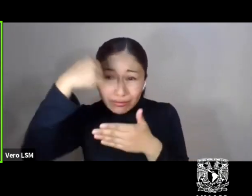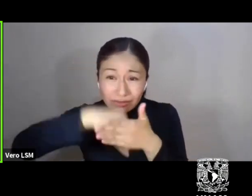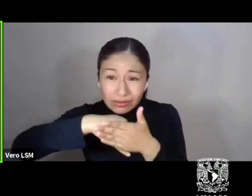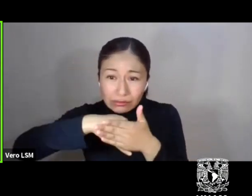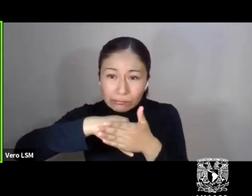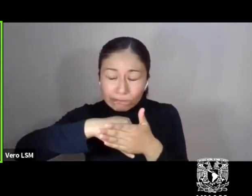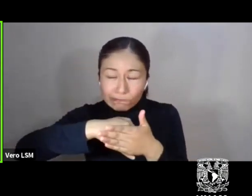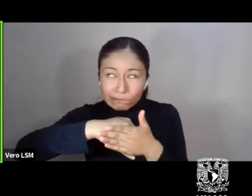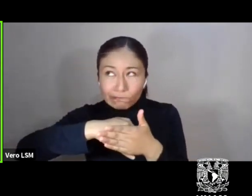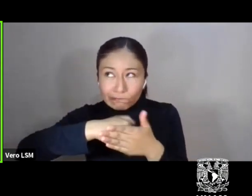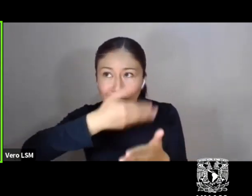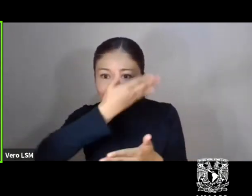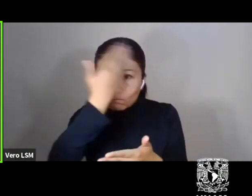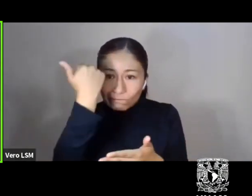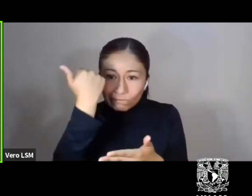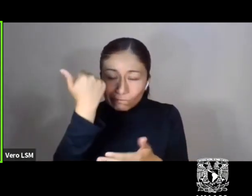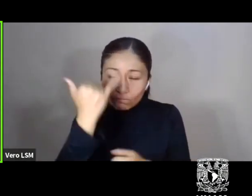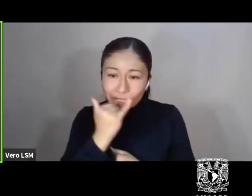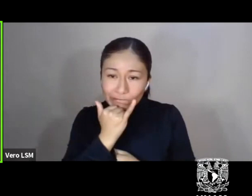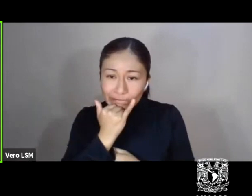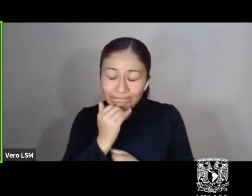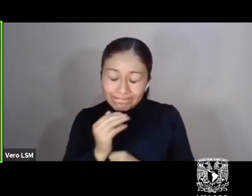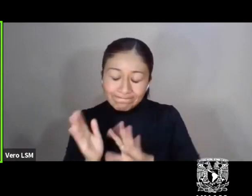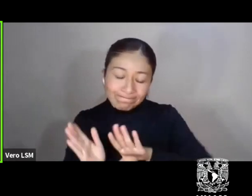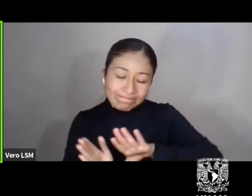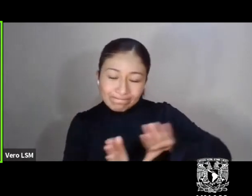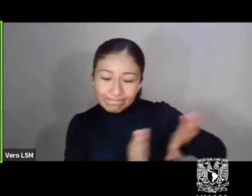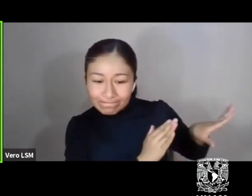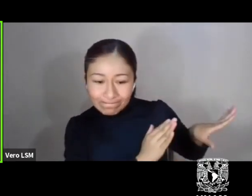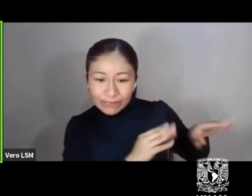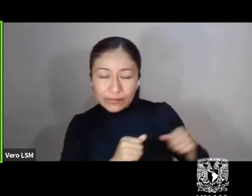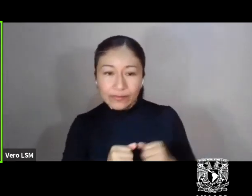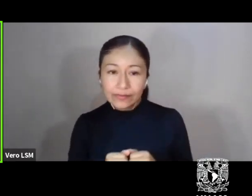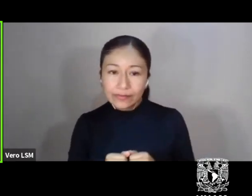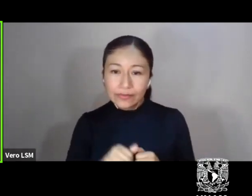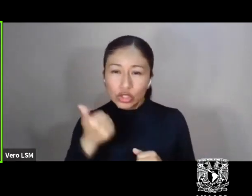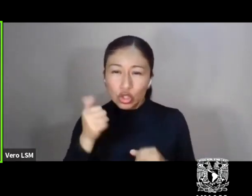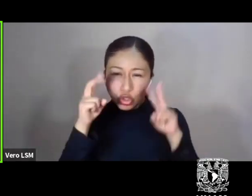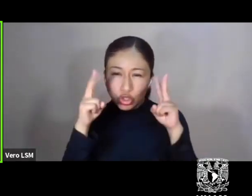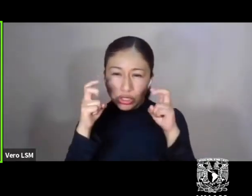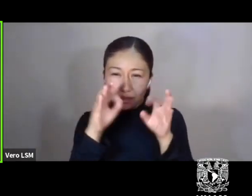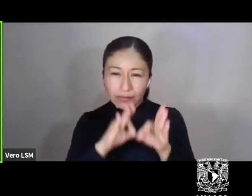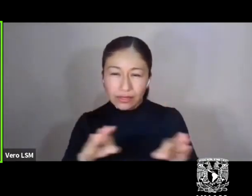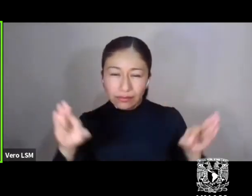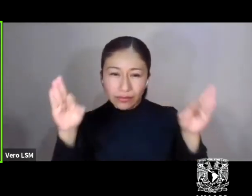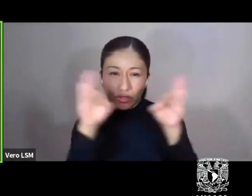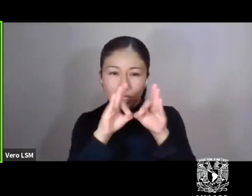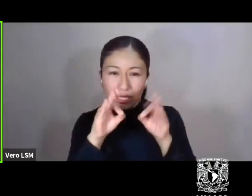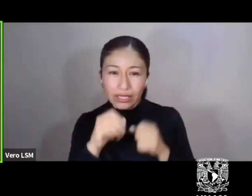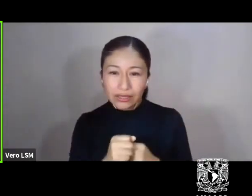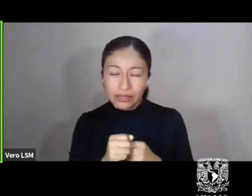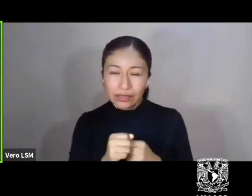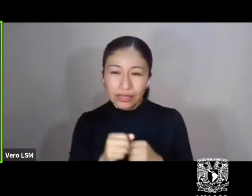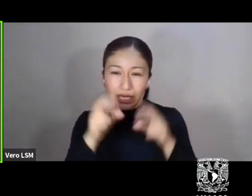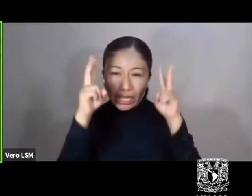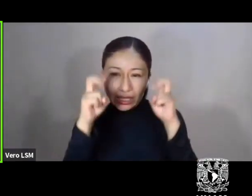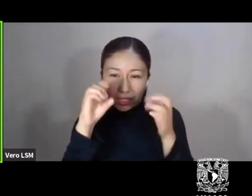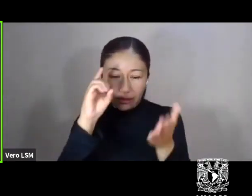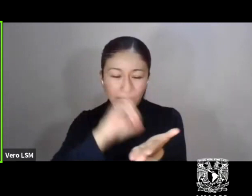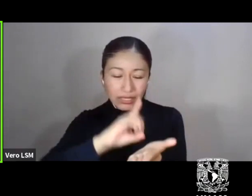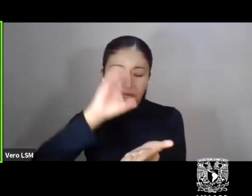romantización, creo que también pues tenemos que estar bien, bien atentos a cómo,